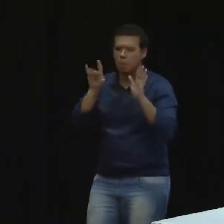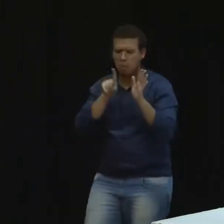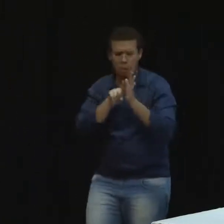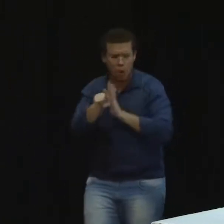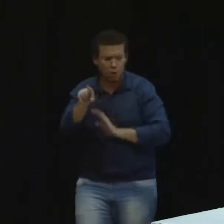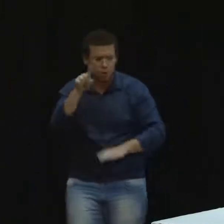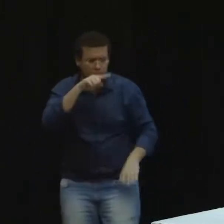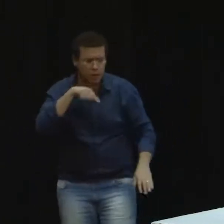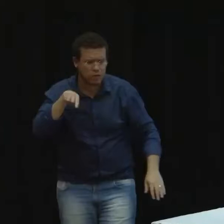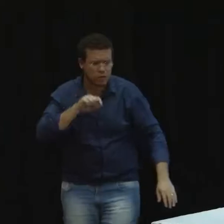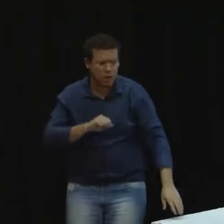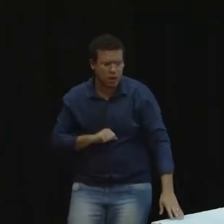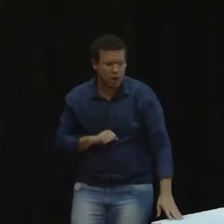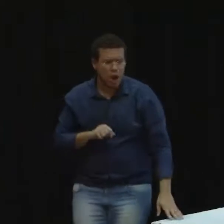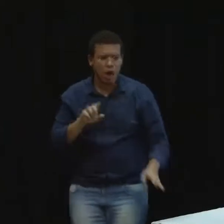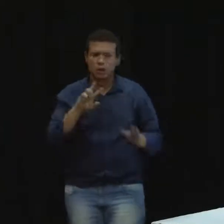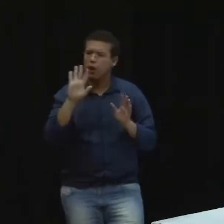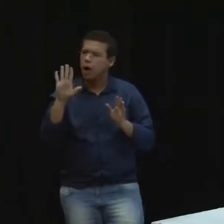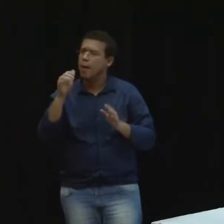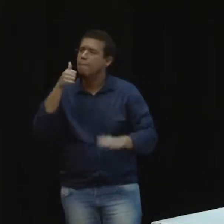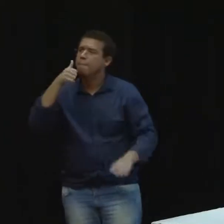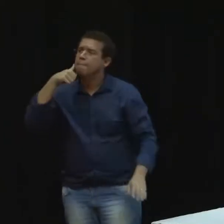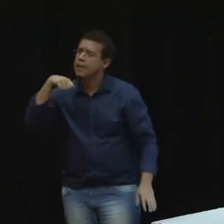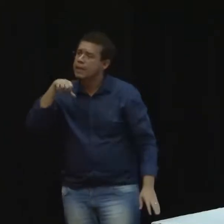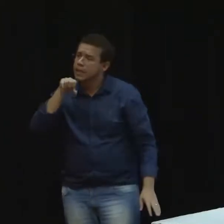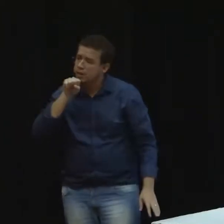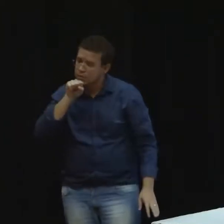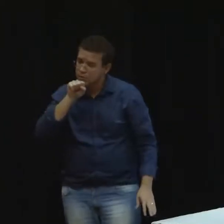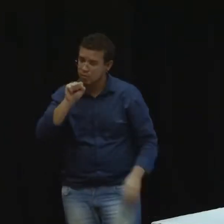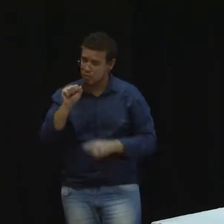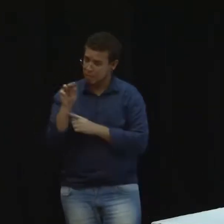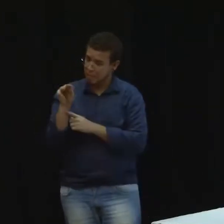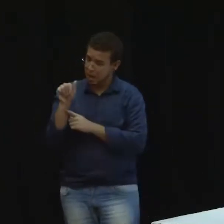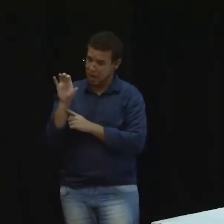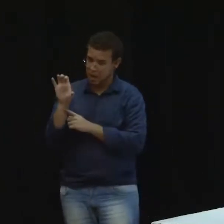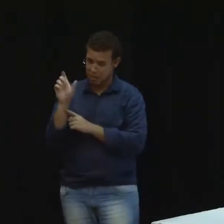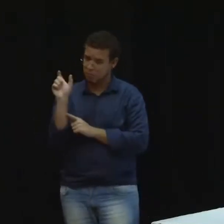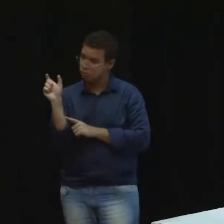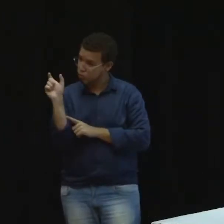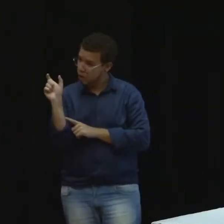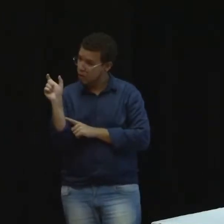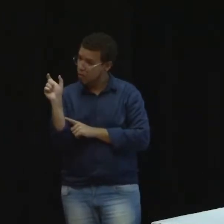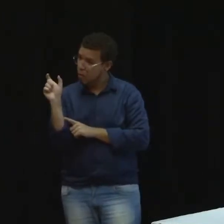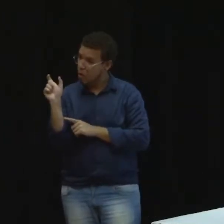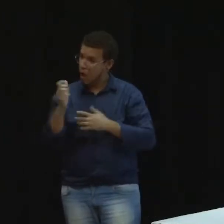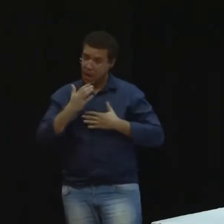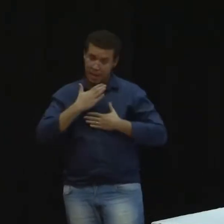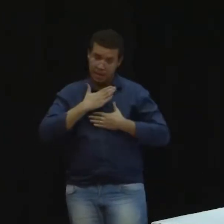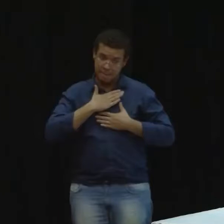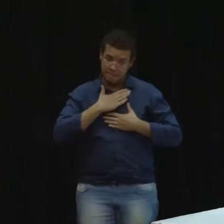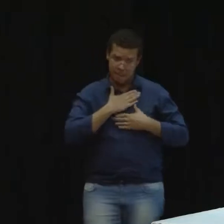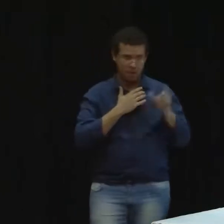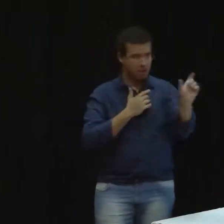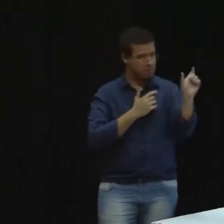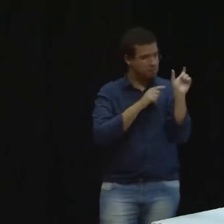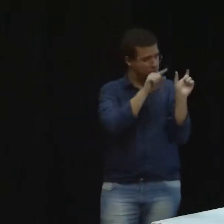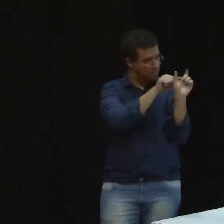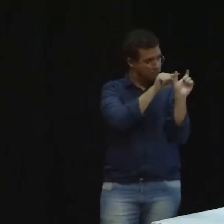criança já está aprendendo. Eu vou fazer uma pergunta para vocês. A mãe, a palavra mãe, para mim,